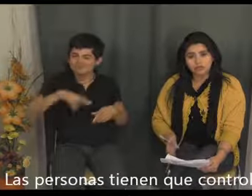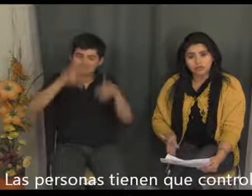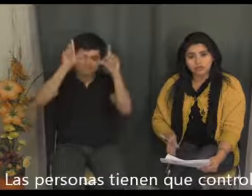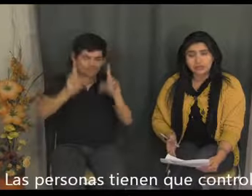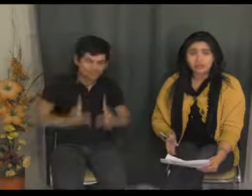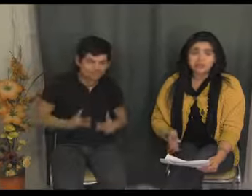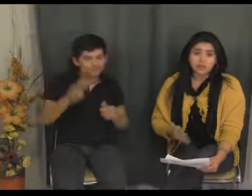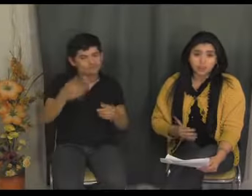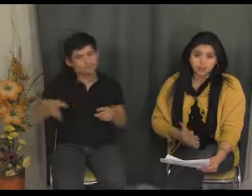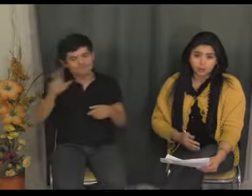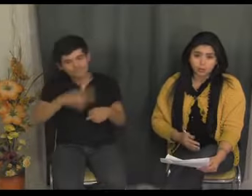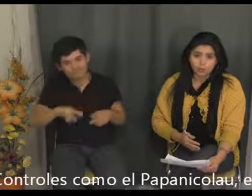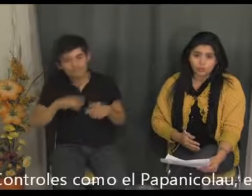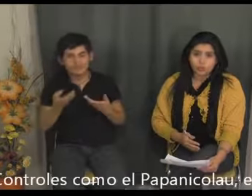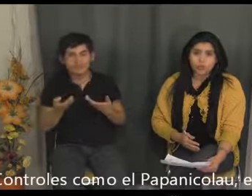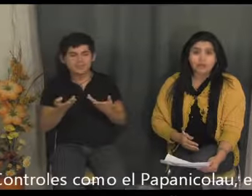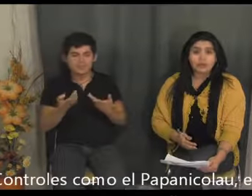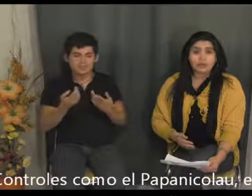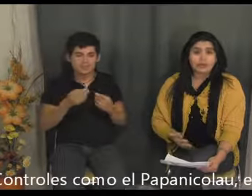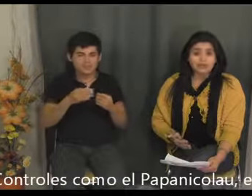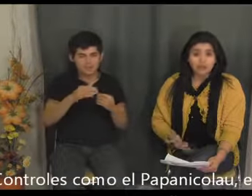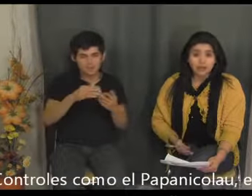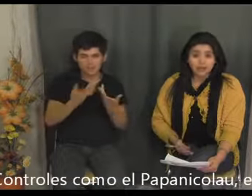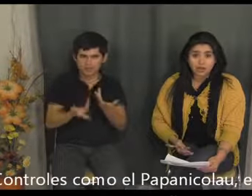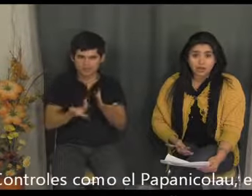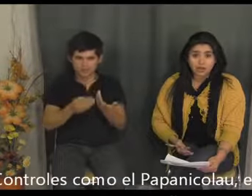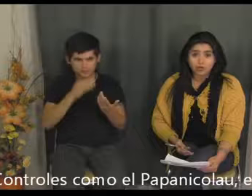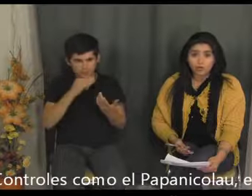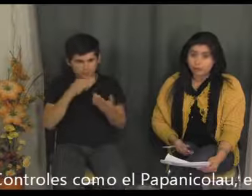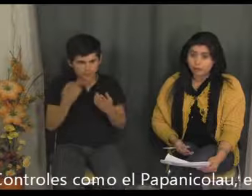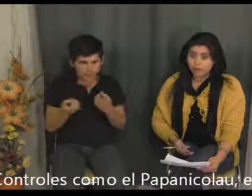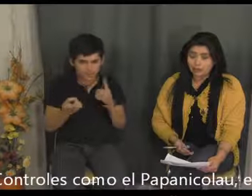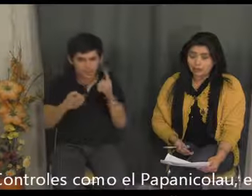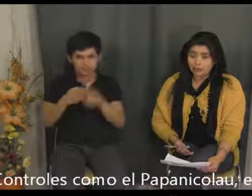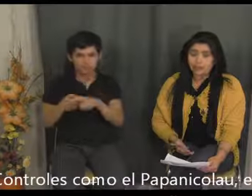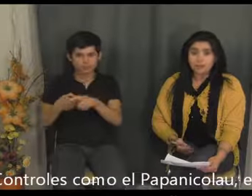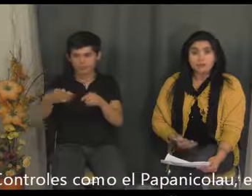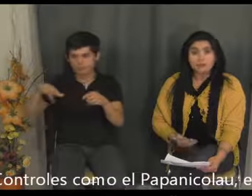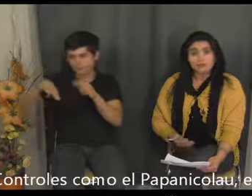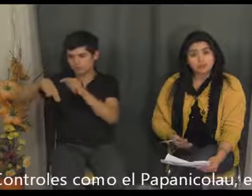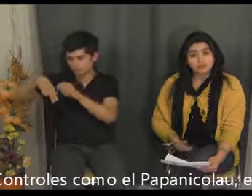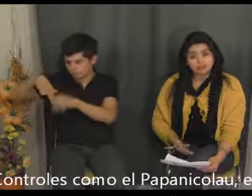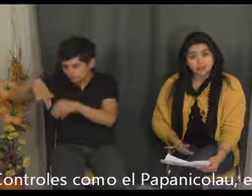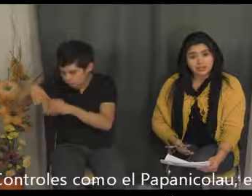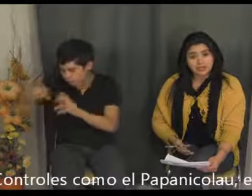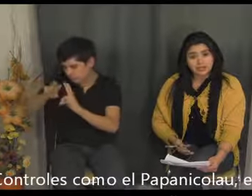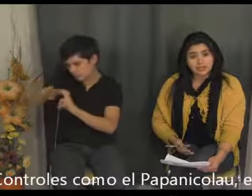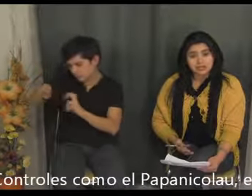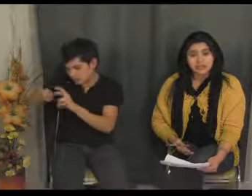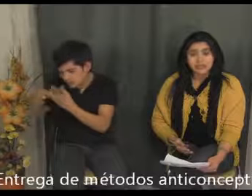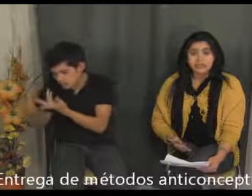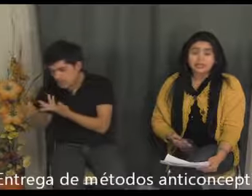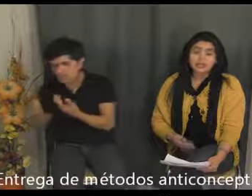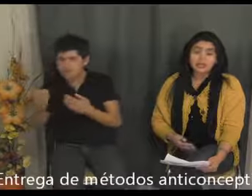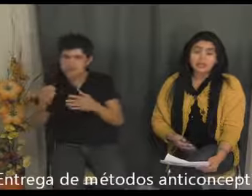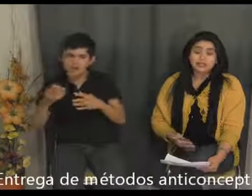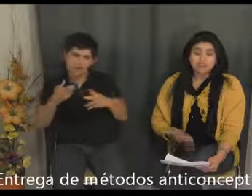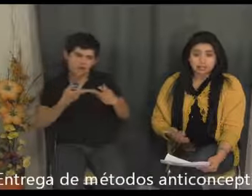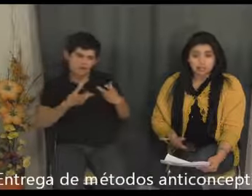controles tales como el Papanicolaou o el PAP, mamografías, entrega de